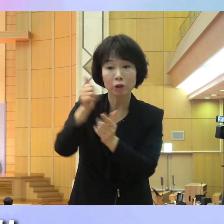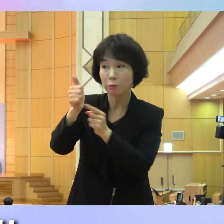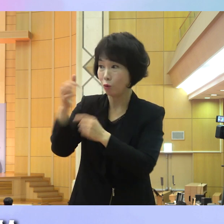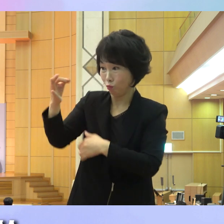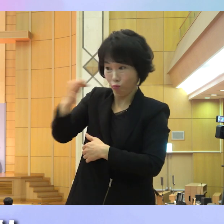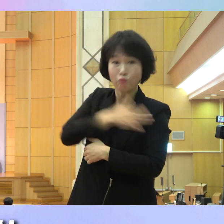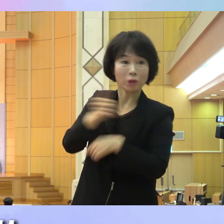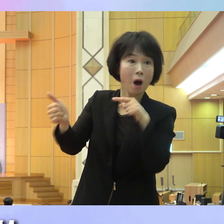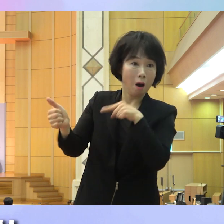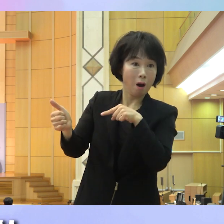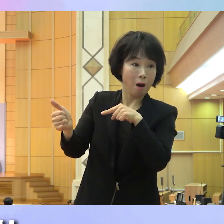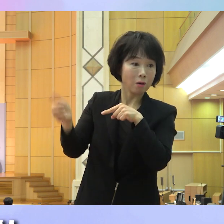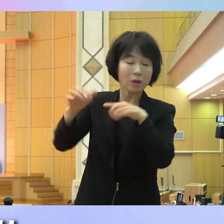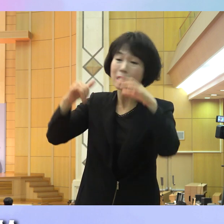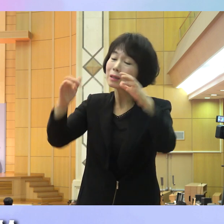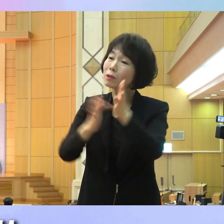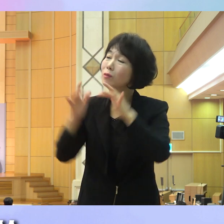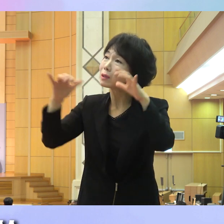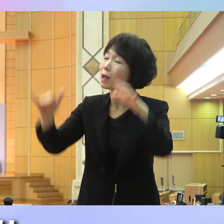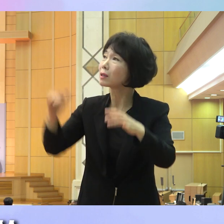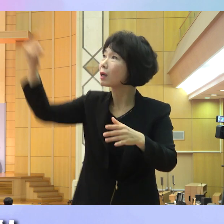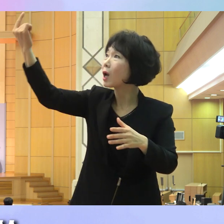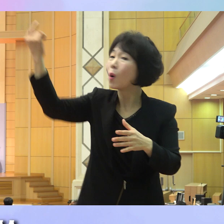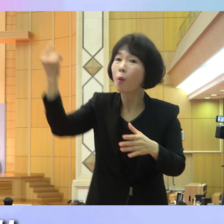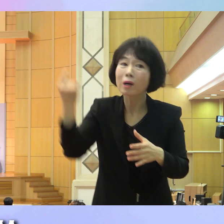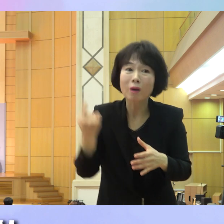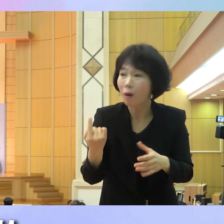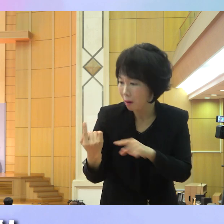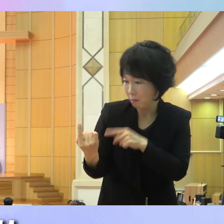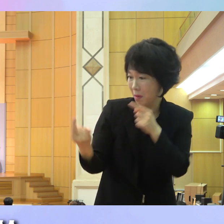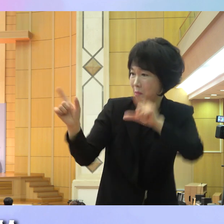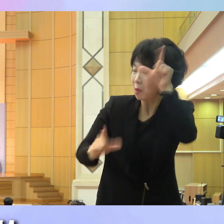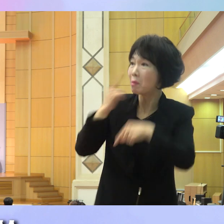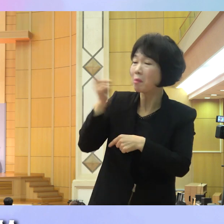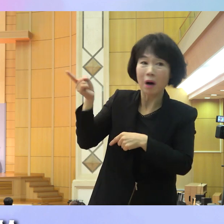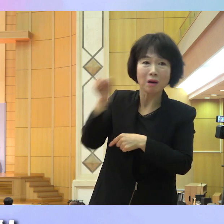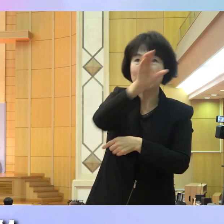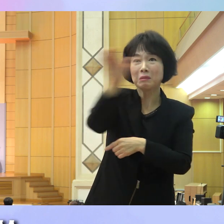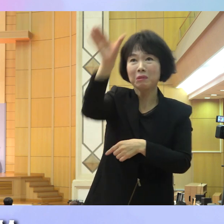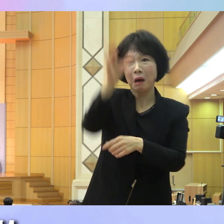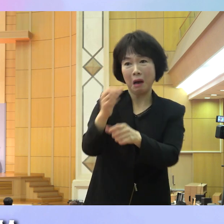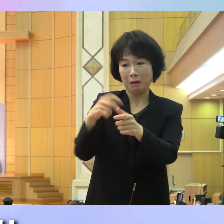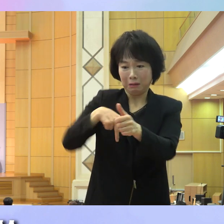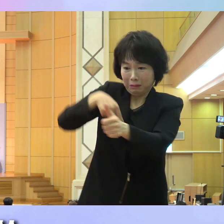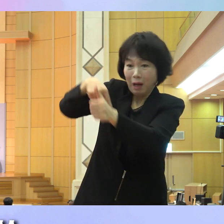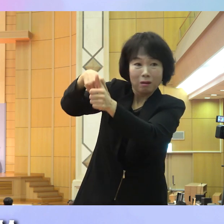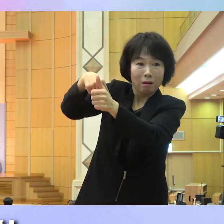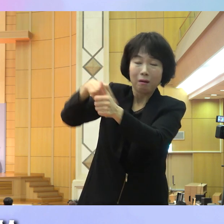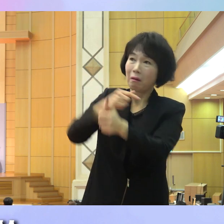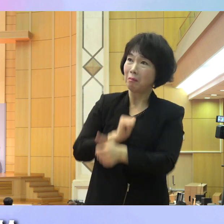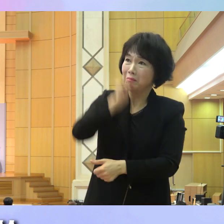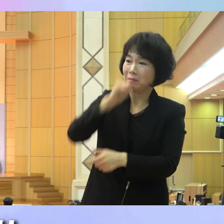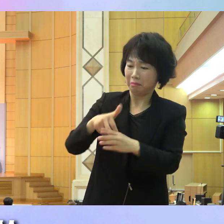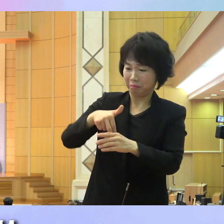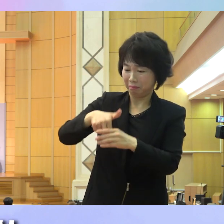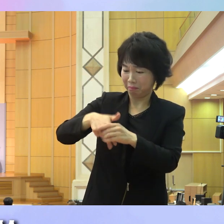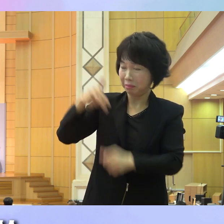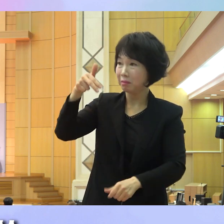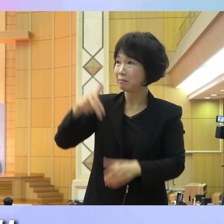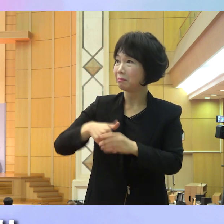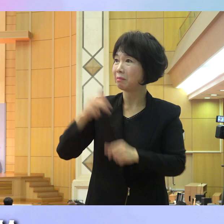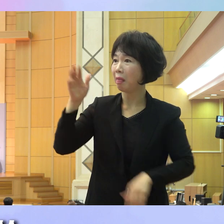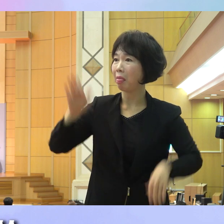이 땅에 와서 가난하게 되시면, 심지어 십자가 지실 때 그냥 그 당시에